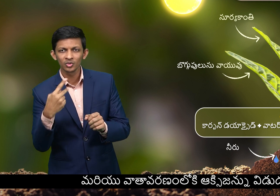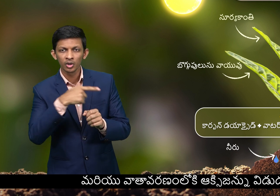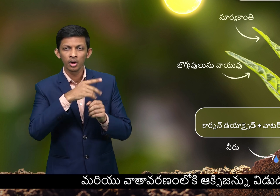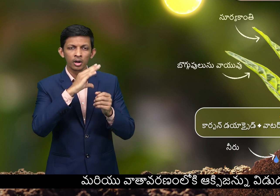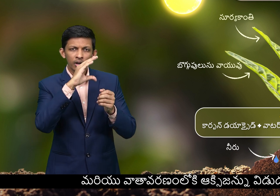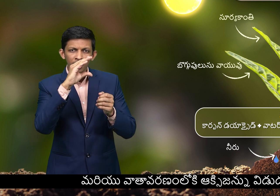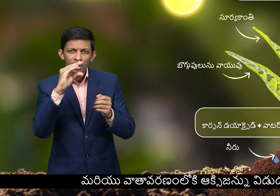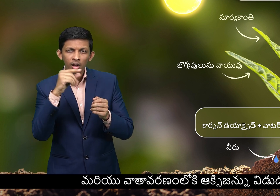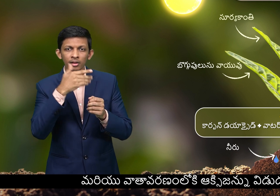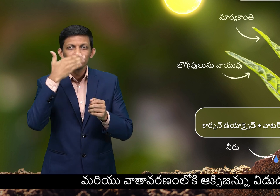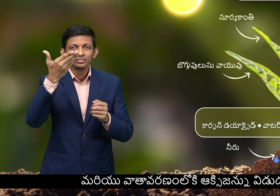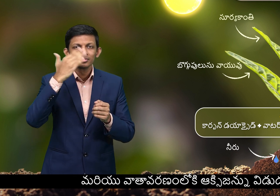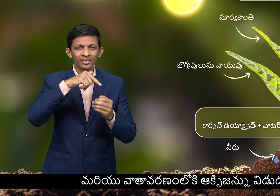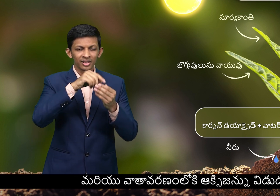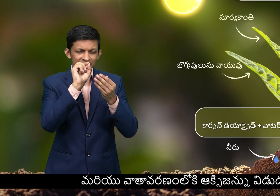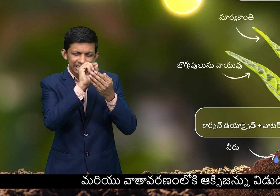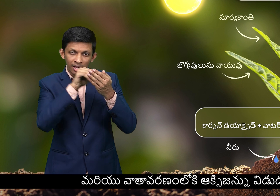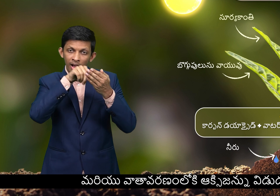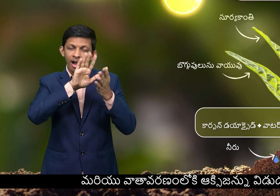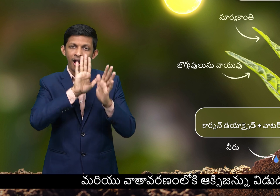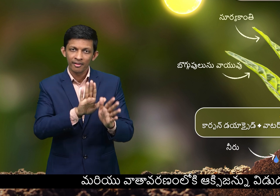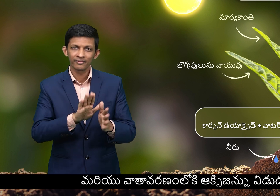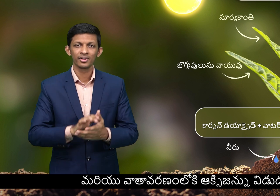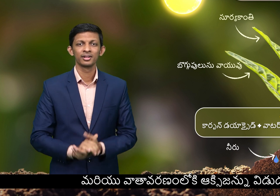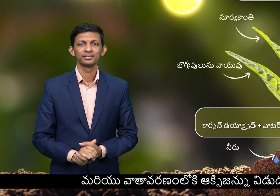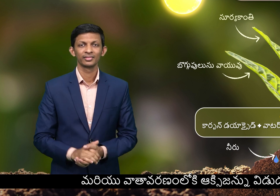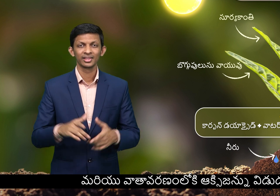మరియు వాతావరణంలోకి ఆక్సిజన్ను విడుదల చేస్తాయి.